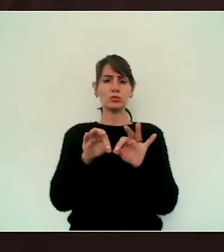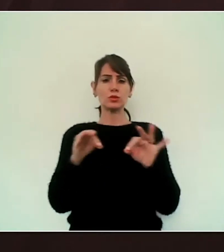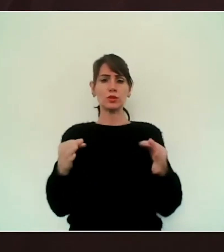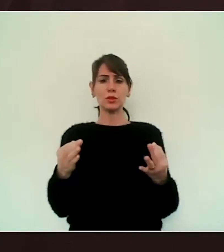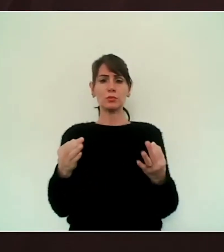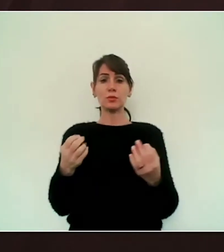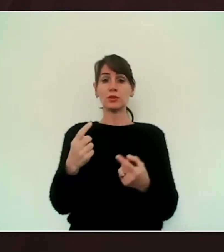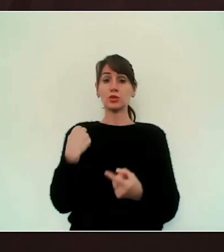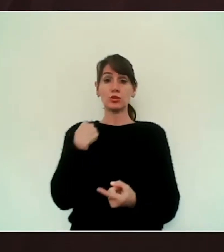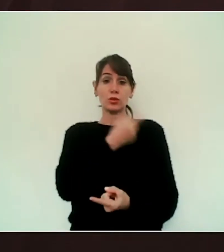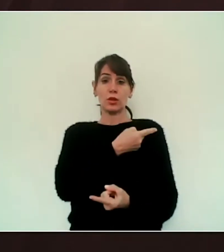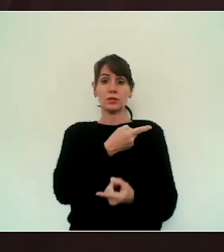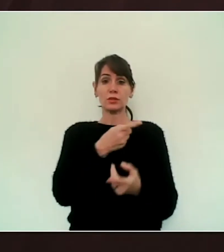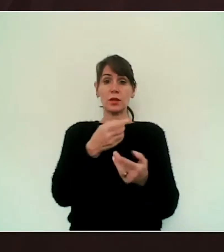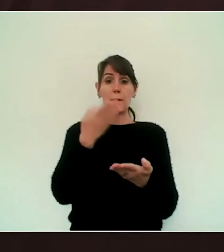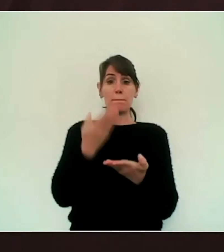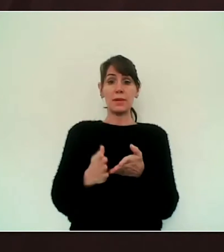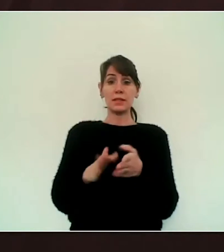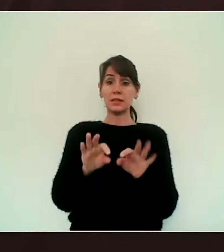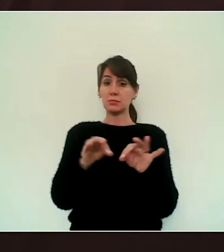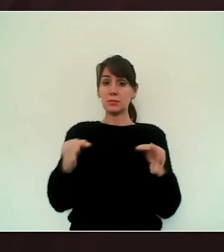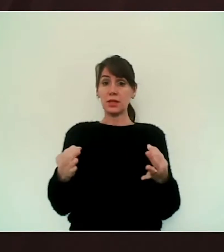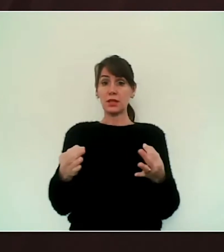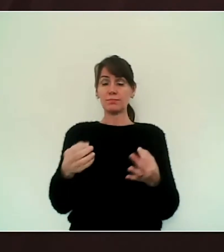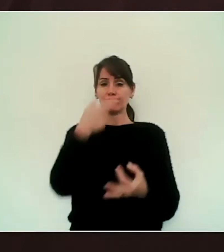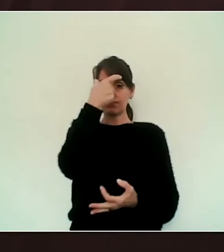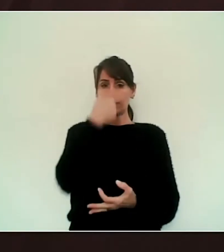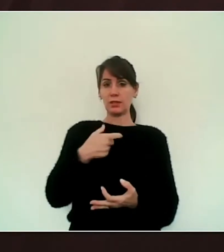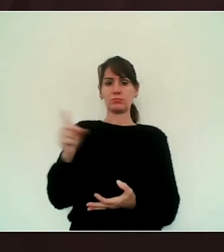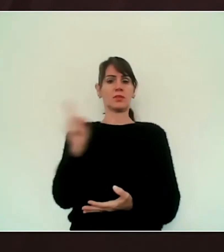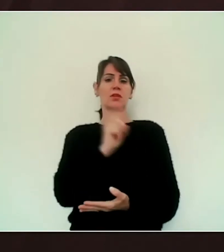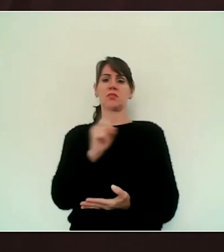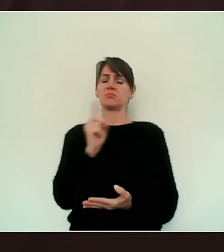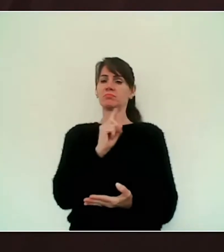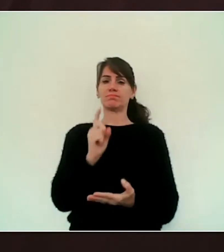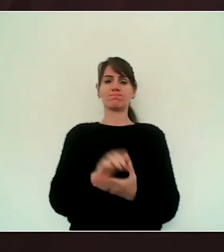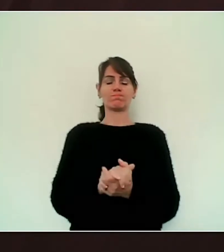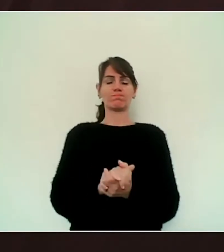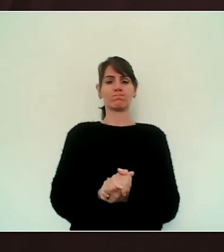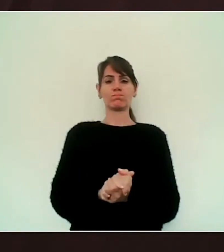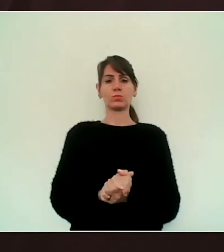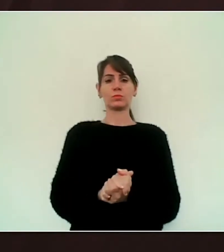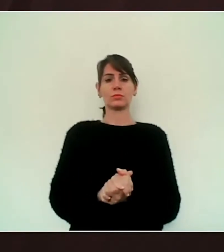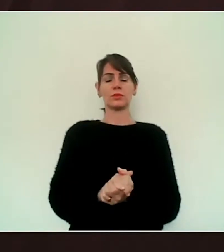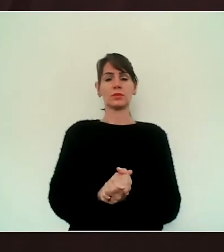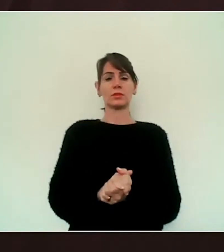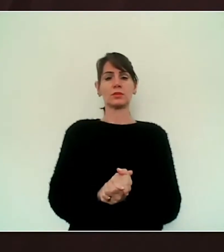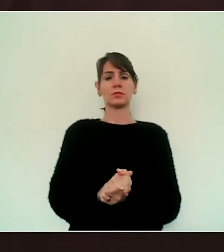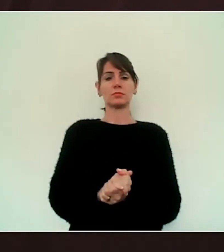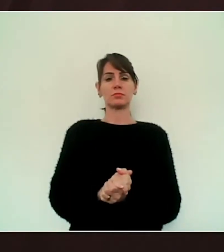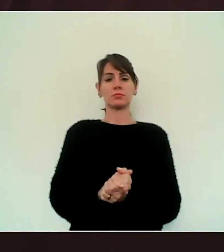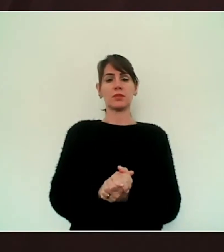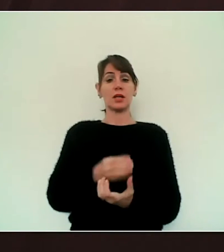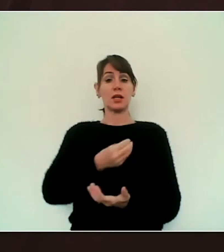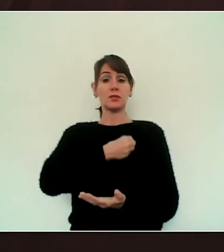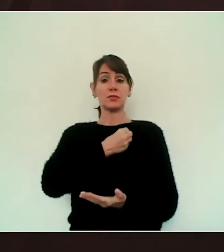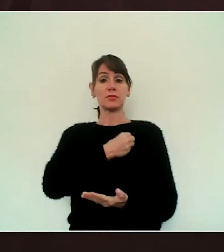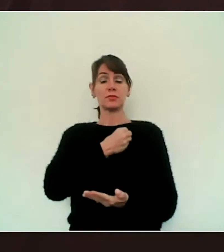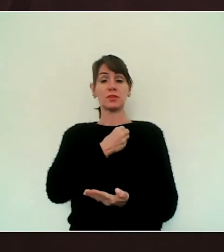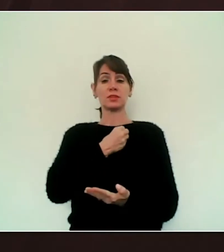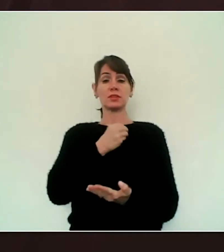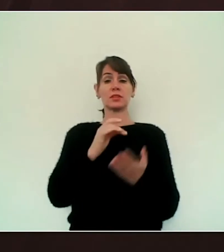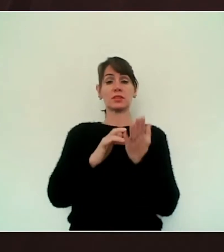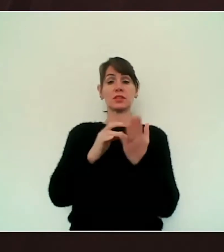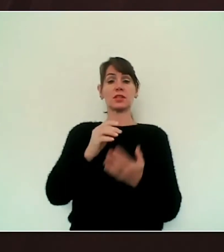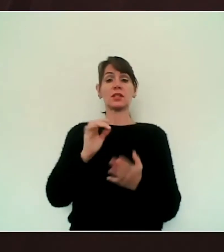A simplicidade do Novo Testamento, o caminho humilde trilhado pelo Senhor Jesus e